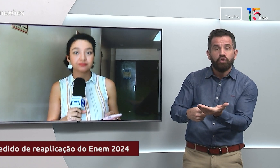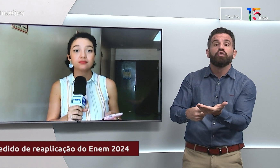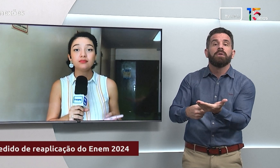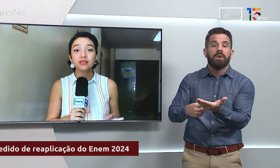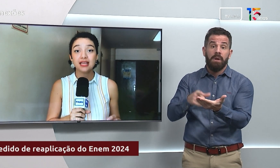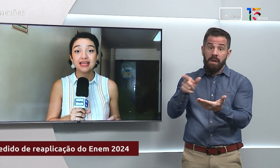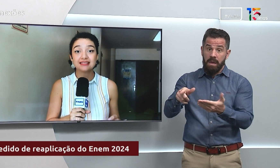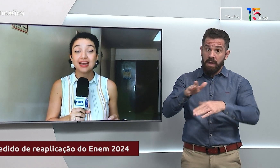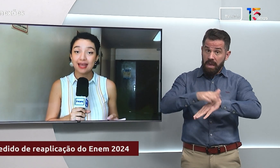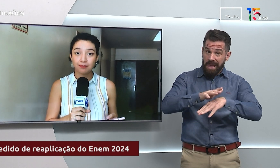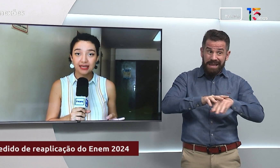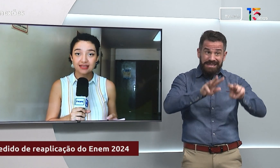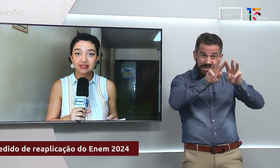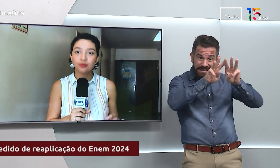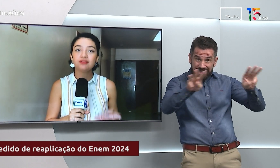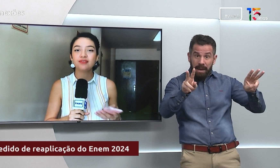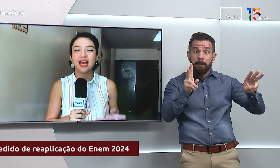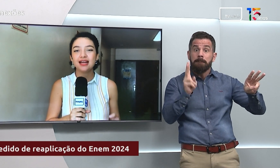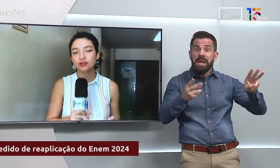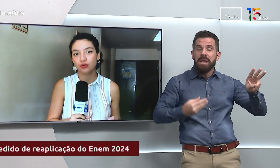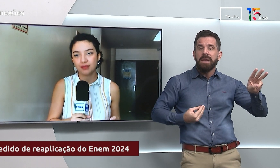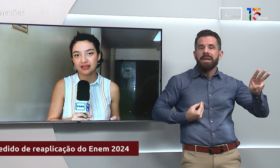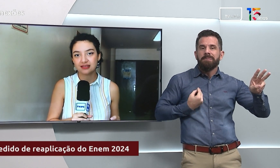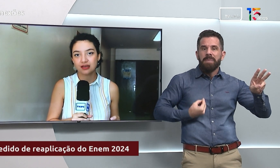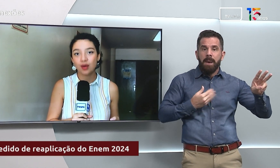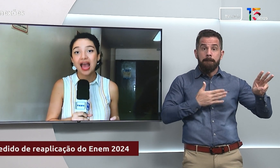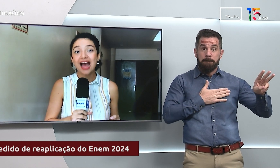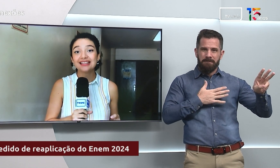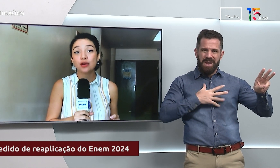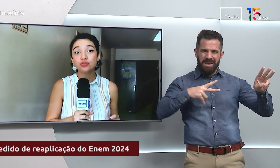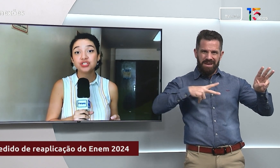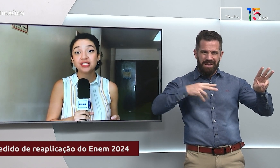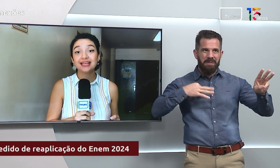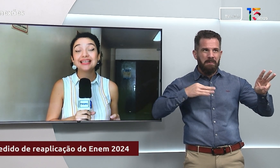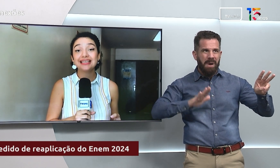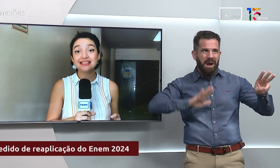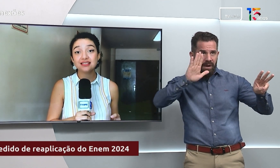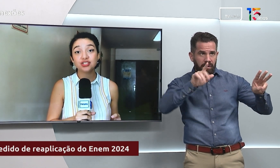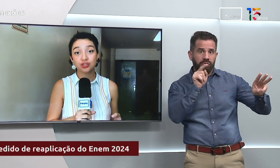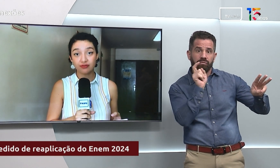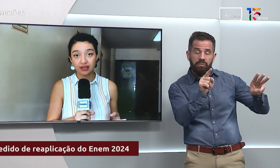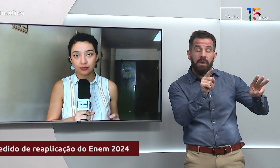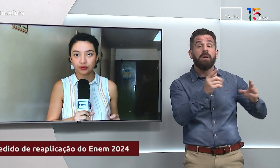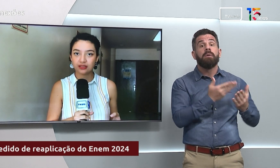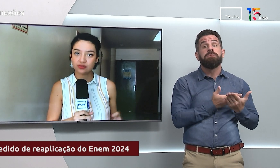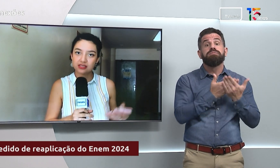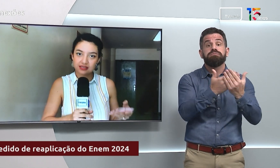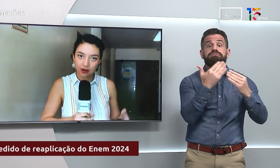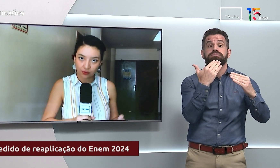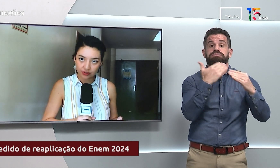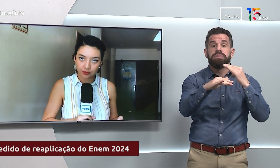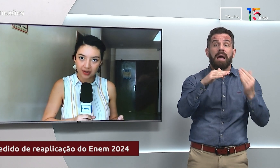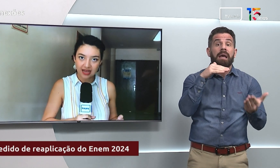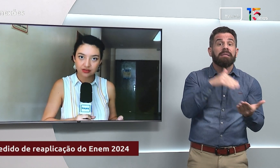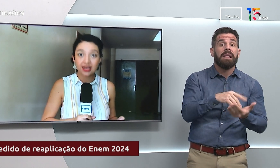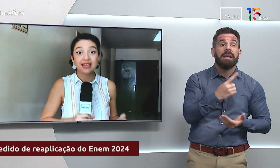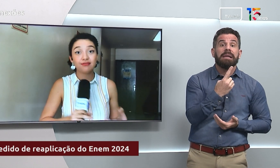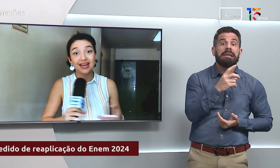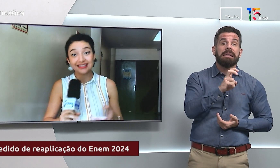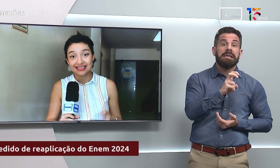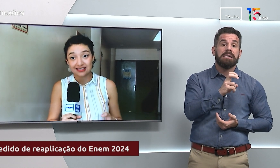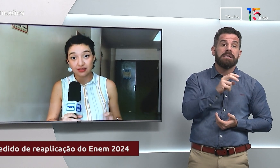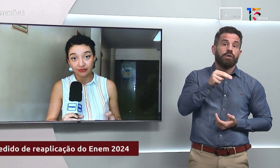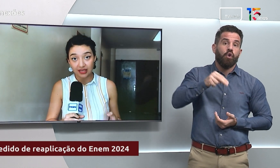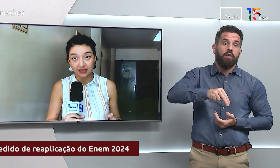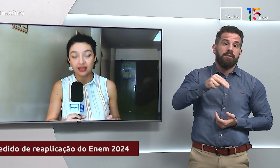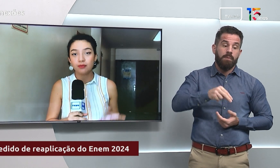participante, esta reaplicação e enviar a documentação até o dia 15 de novembro. Então, se inicia hoje o prazo e vai